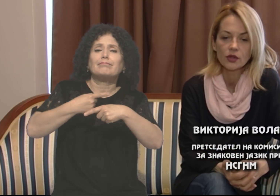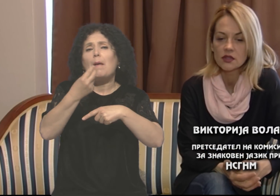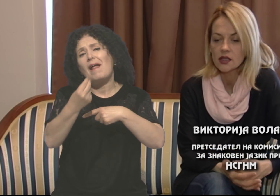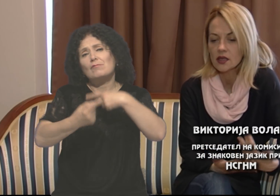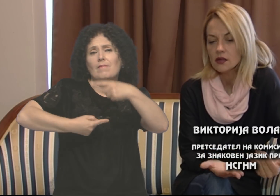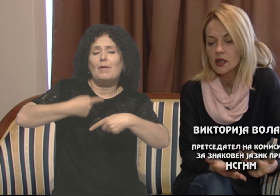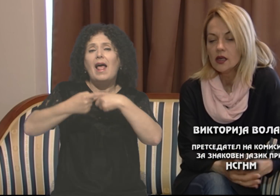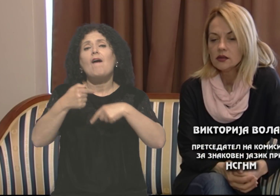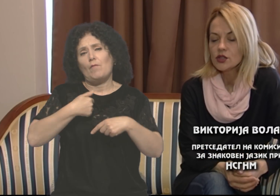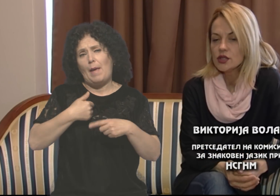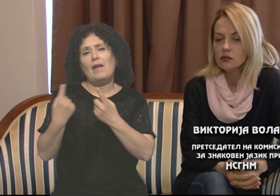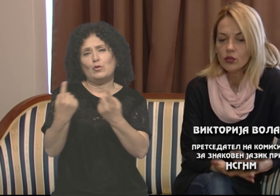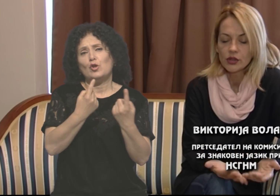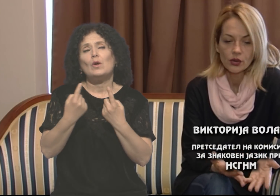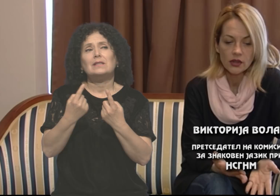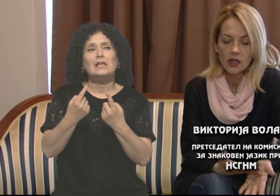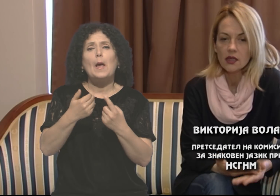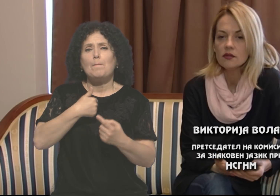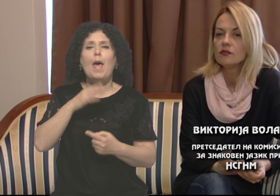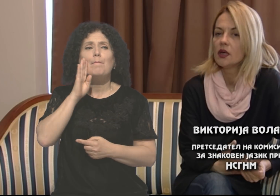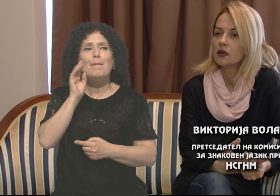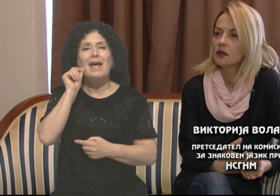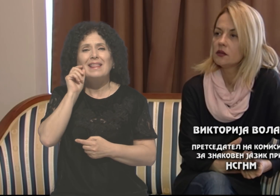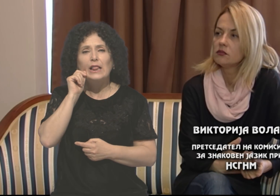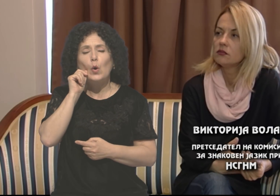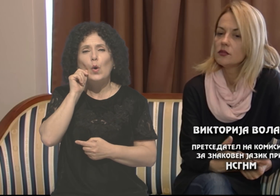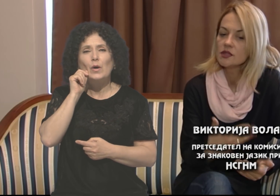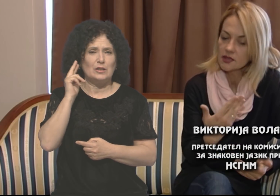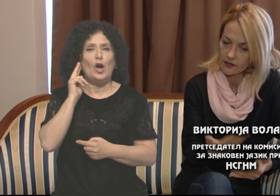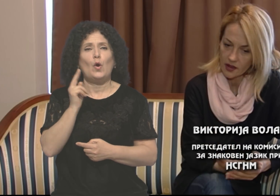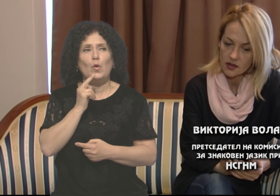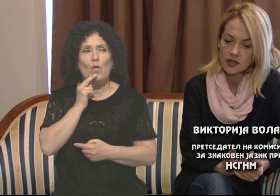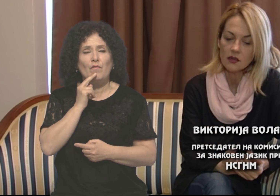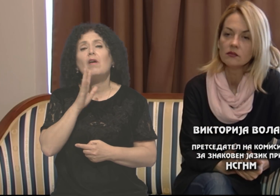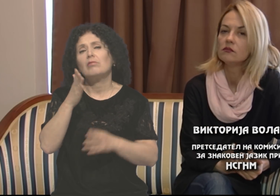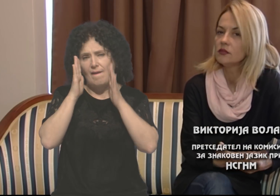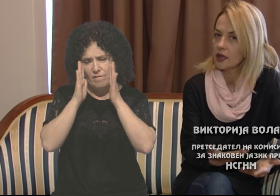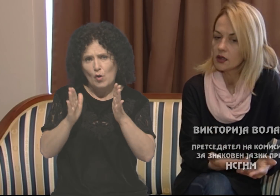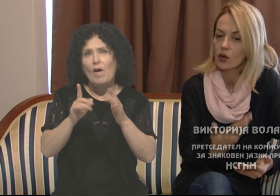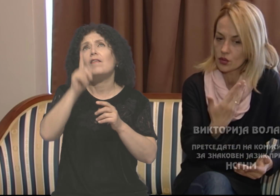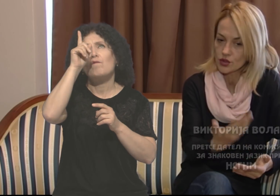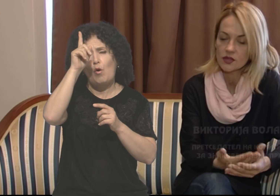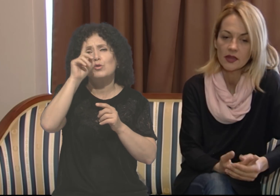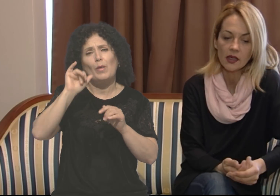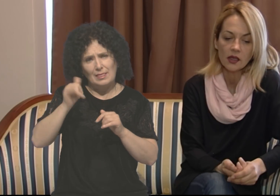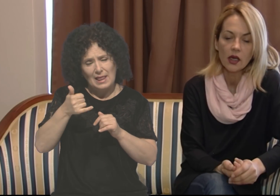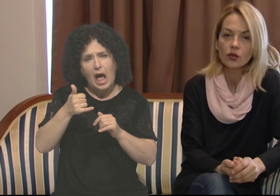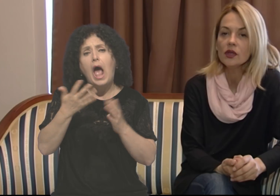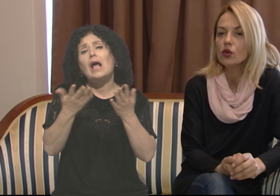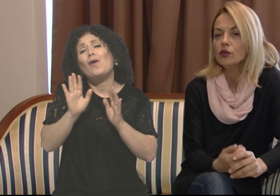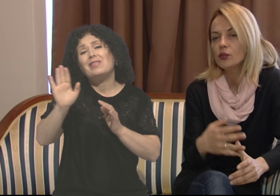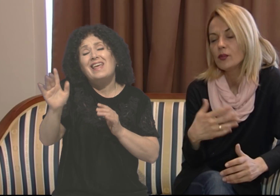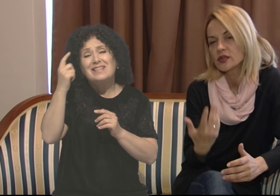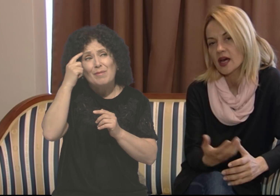во ситуацијата, значи, моите родители си се верници, нели, како они што сметат,